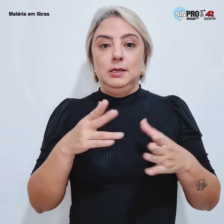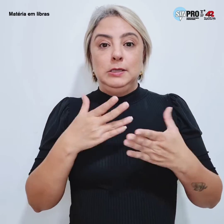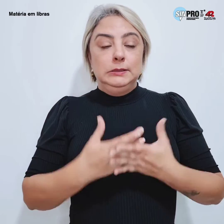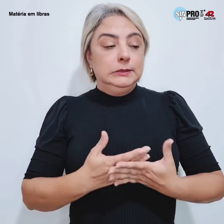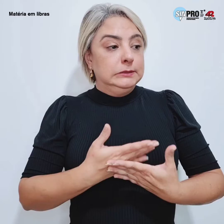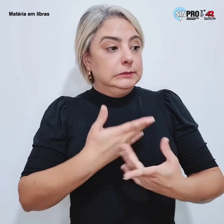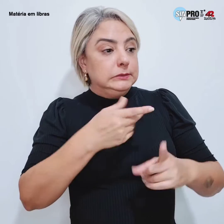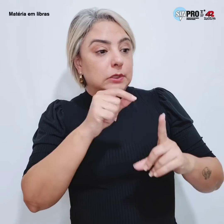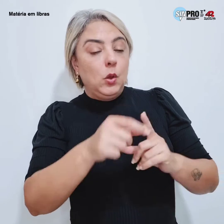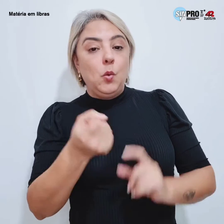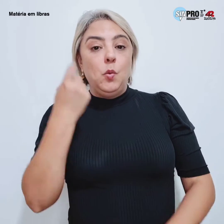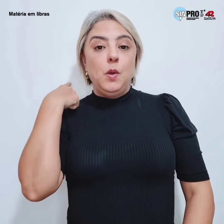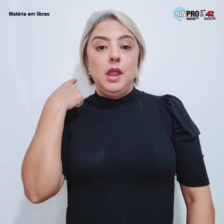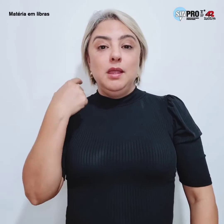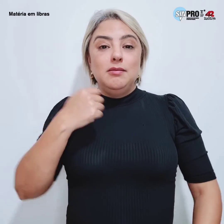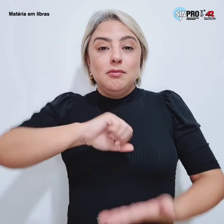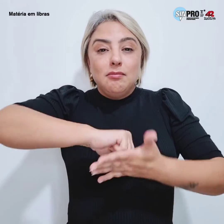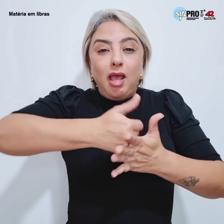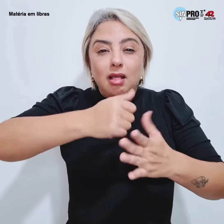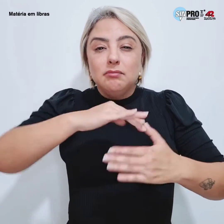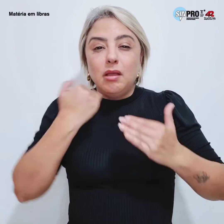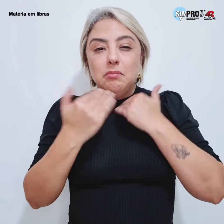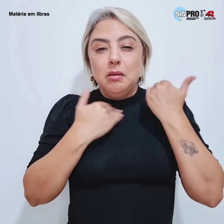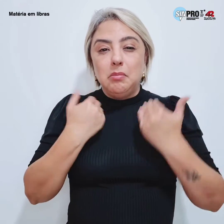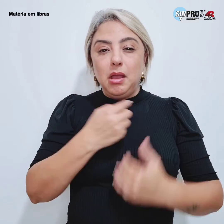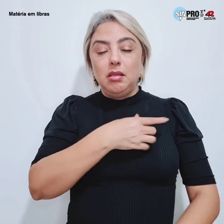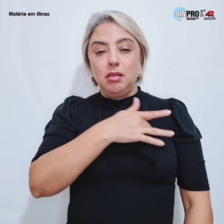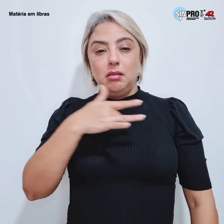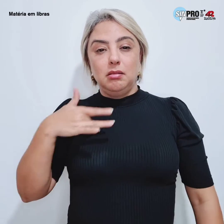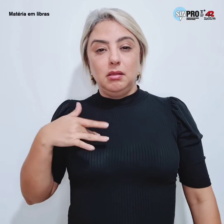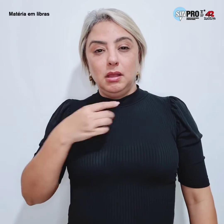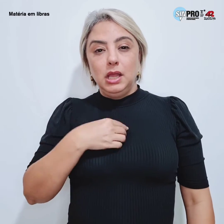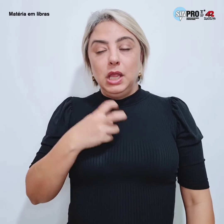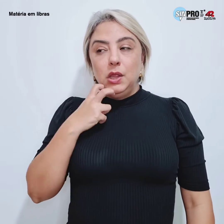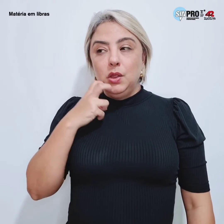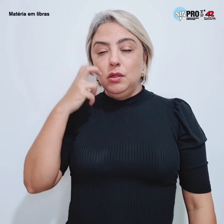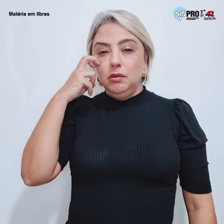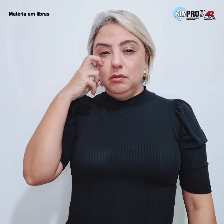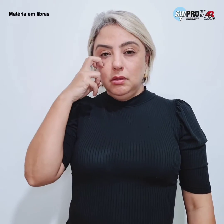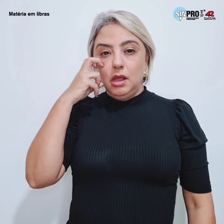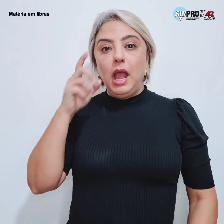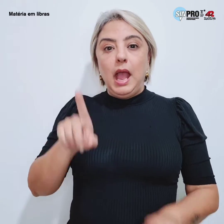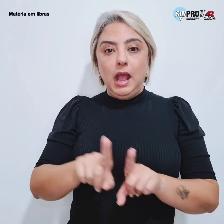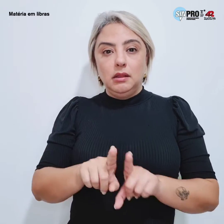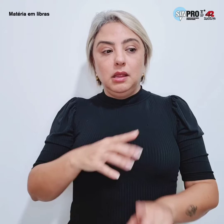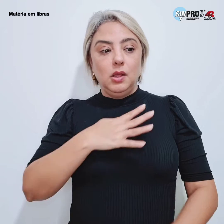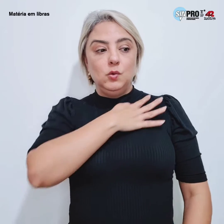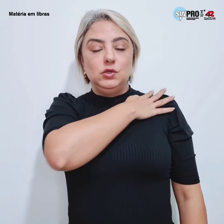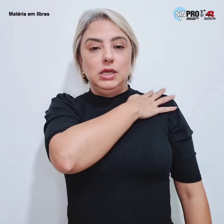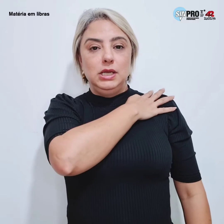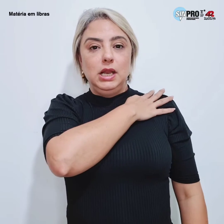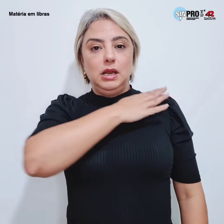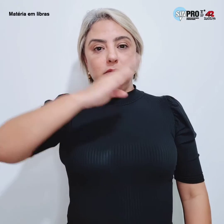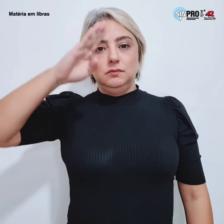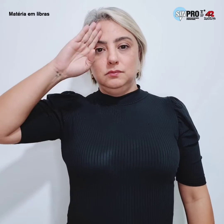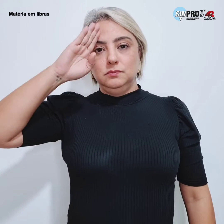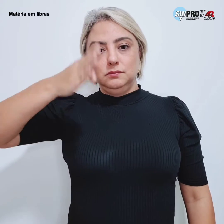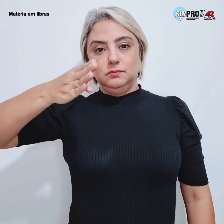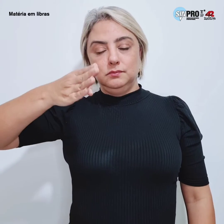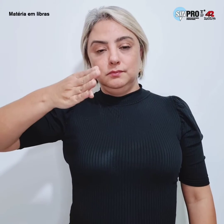do ex-ministro da Saúde, que envergonhou até os generais da ativa do Exército, que